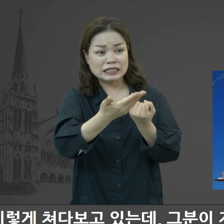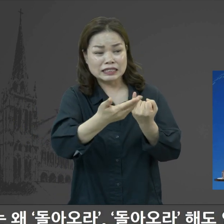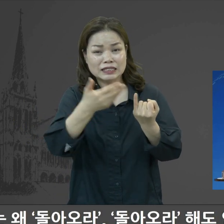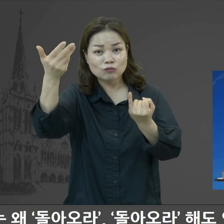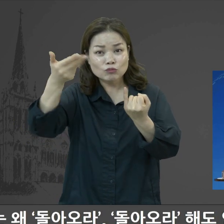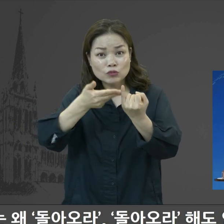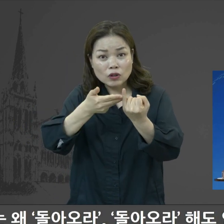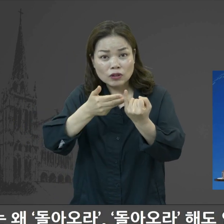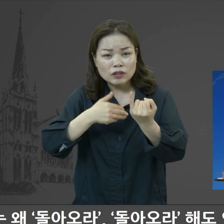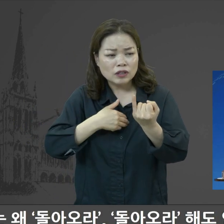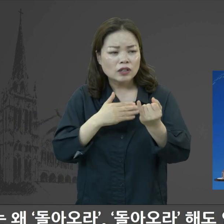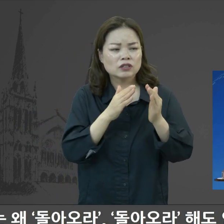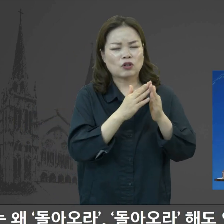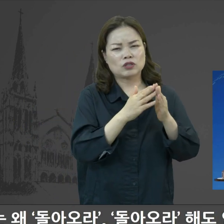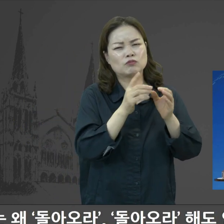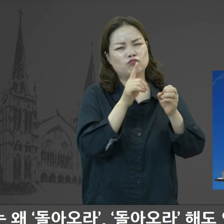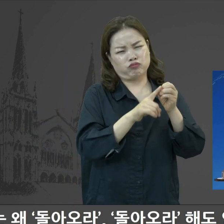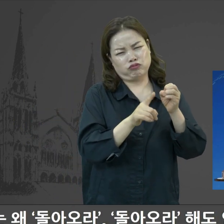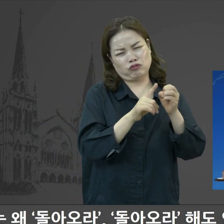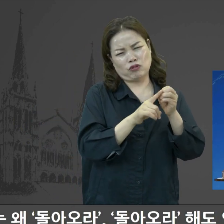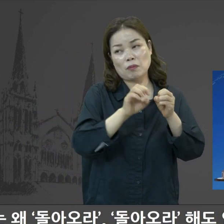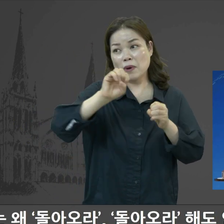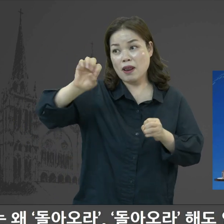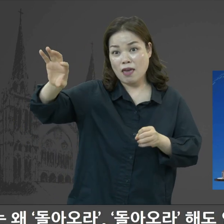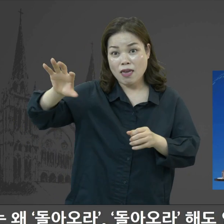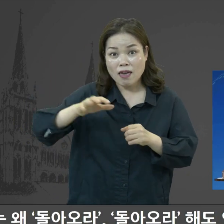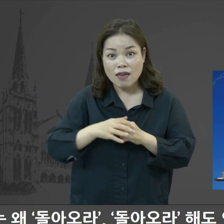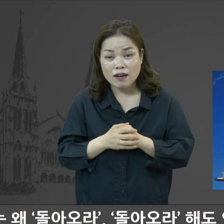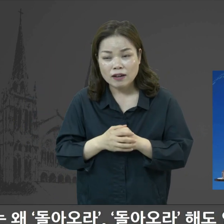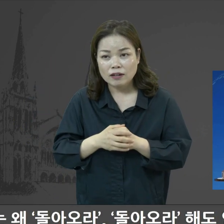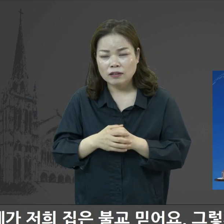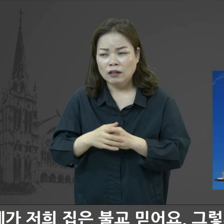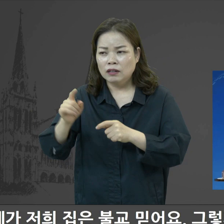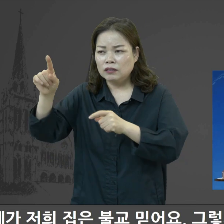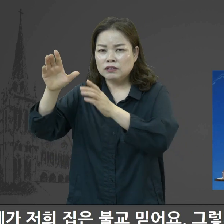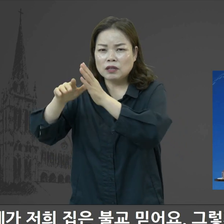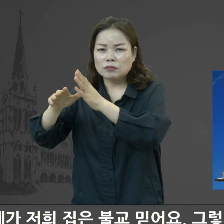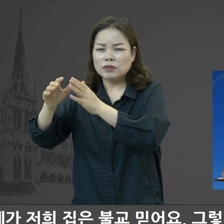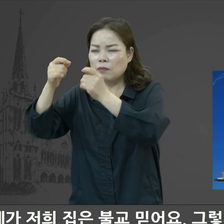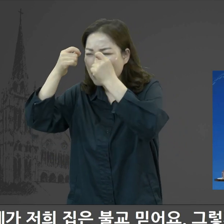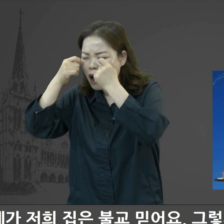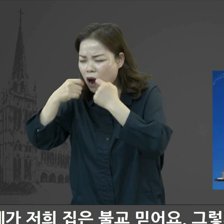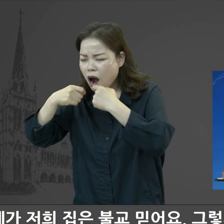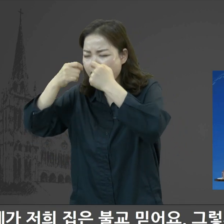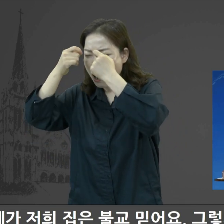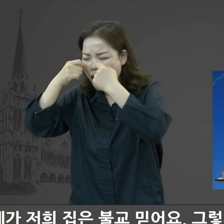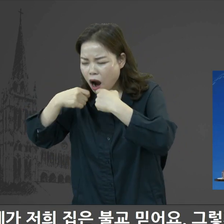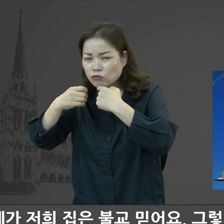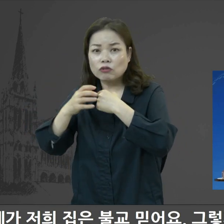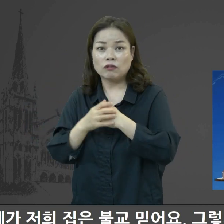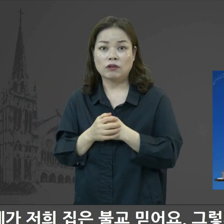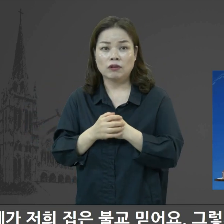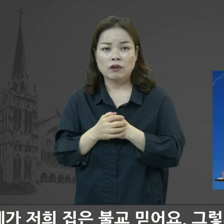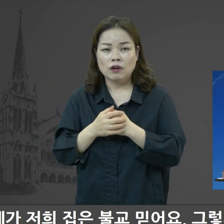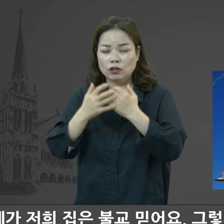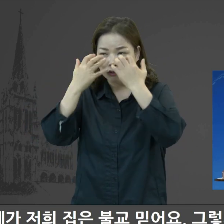제가 저희 집은 불교 믿어요 그렇게 얘기했더니 그분이 그때부터 울고 계시는 거예요. 막 우는데